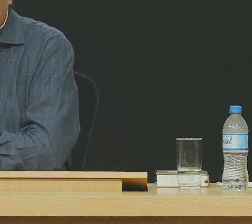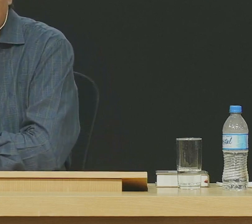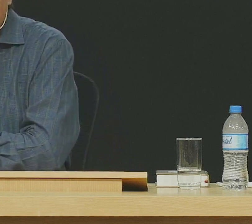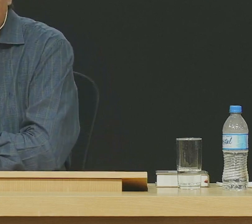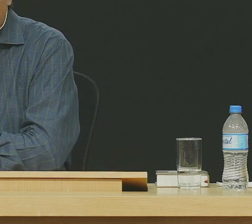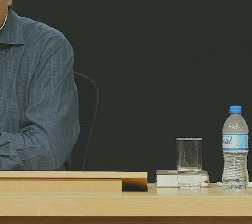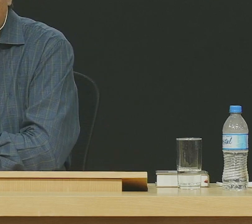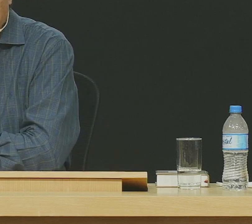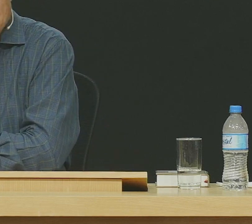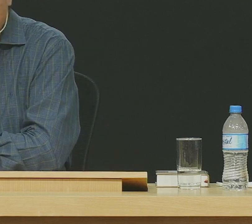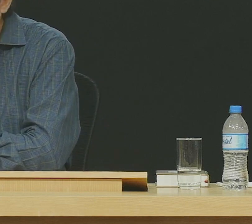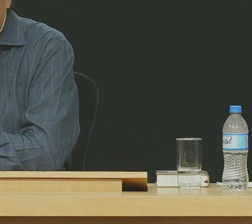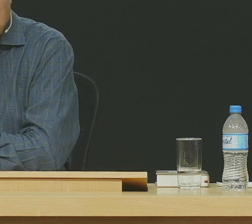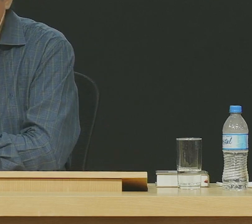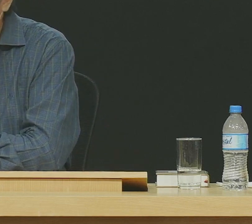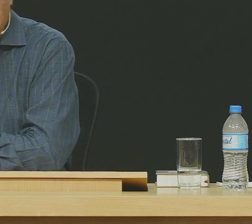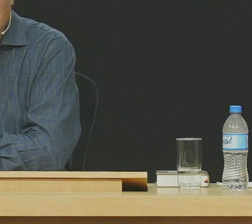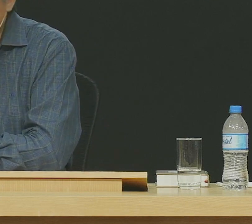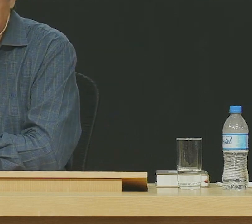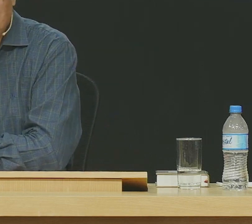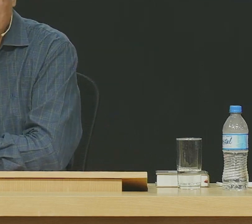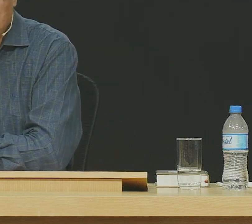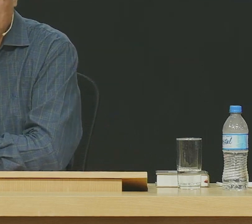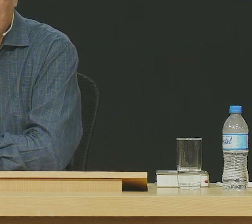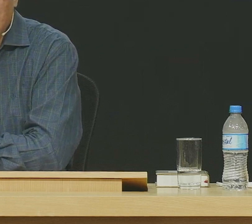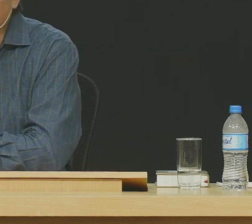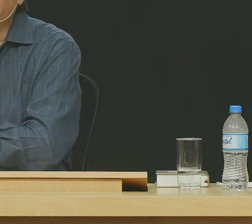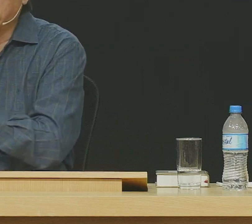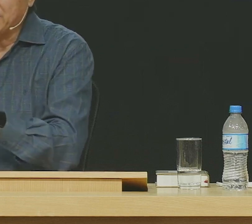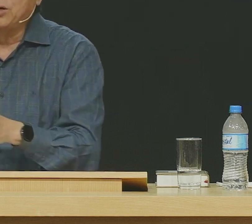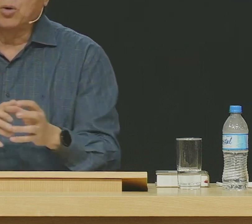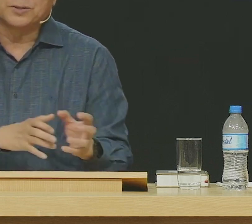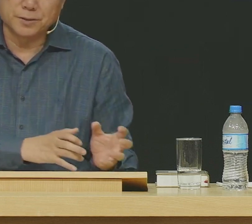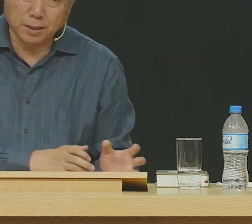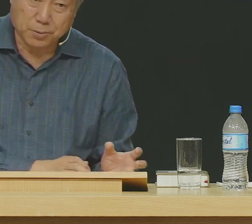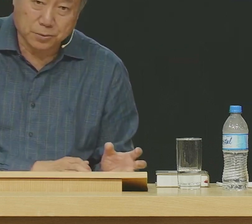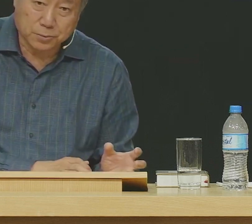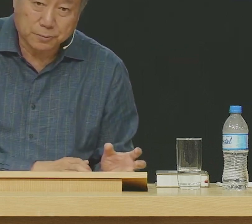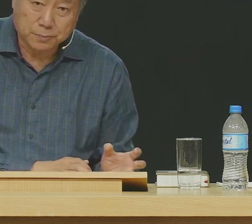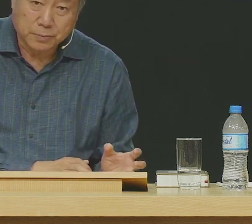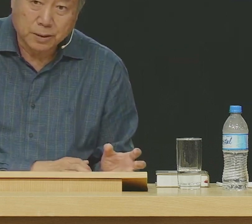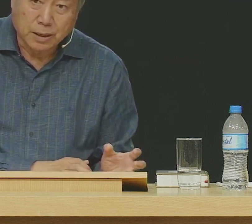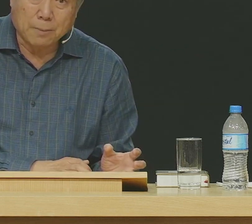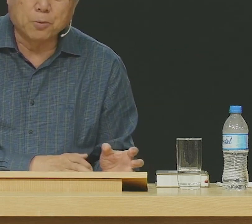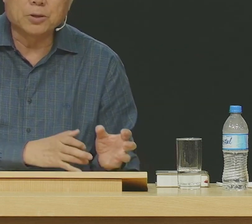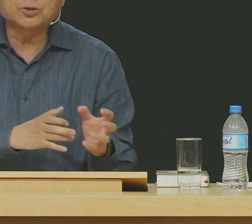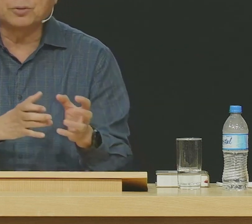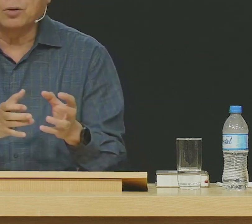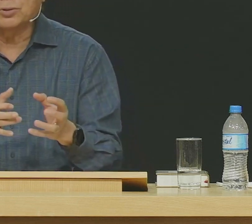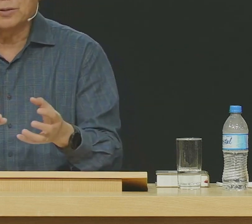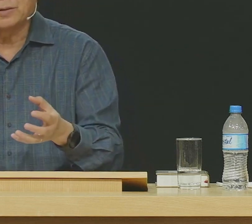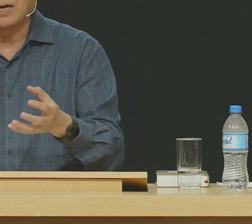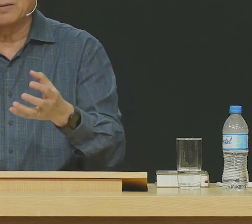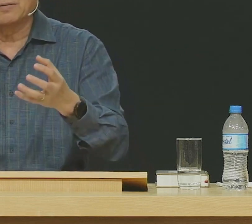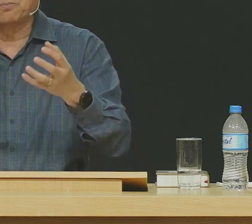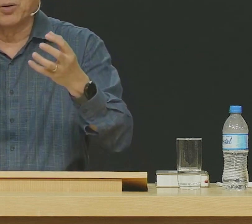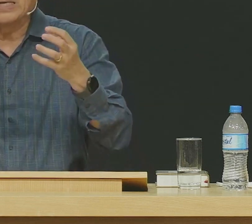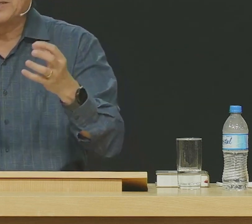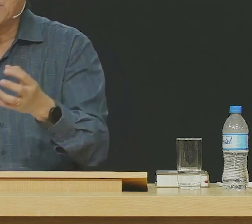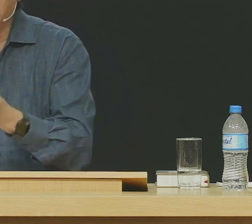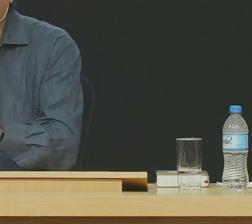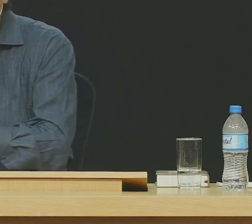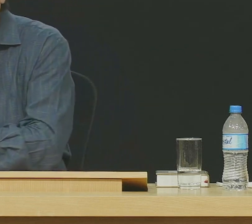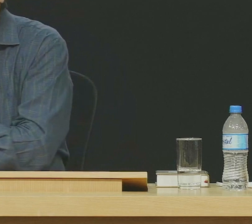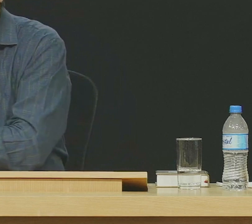Irmãos, Deus não deu esse caminho, e o homem criou esse caminho. É por isso, irmãos, que